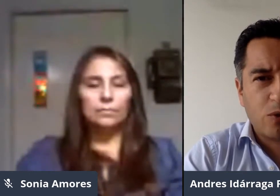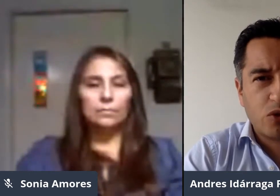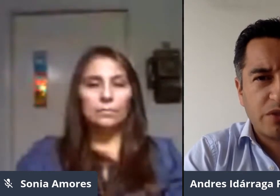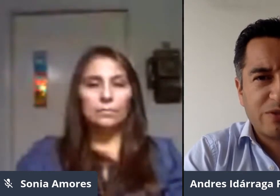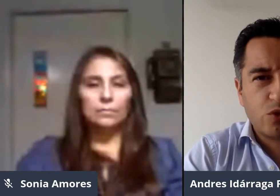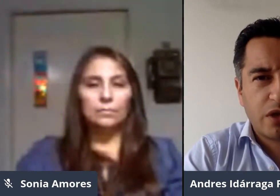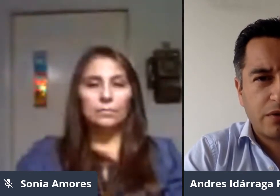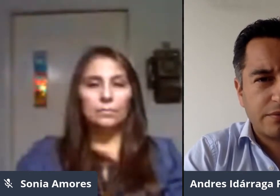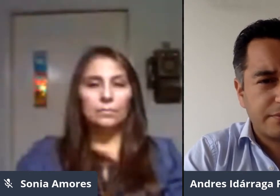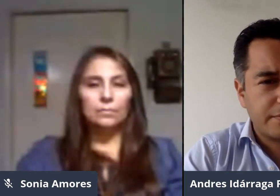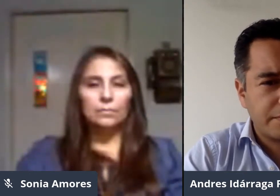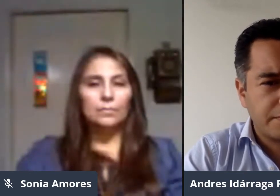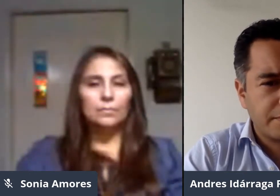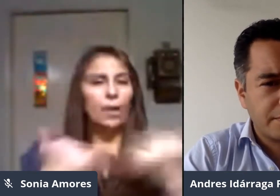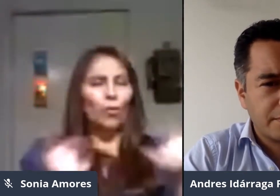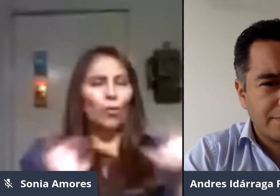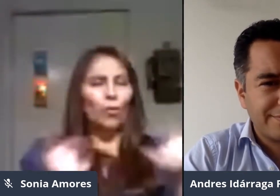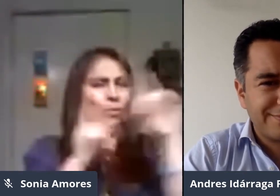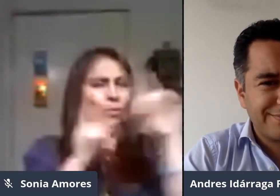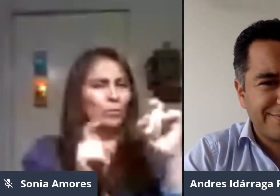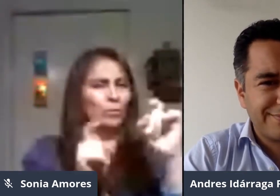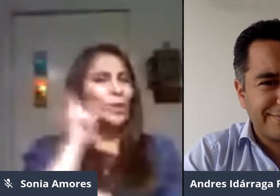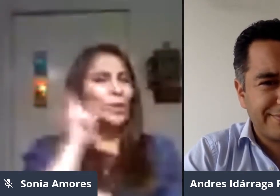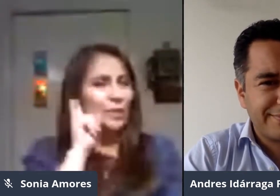Ahora me pregunto si me escucharon.